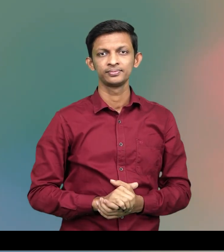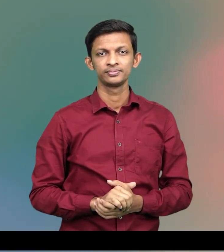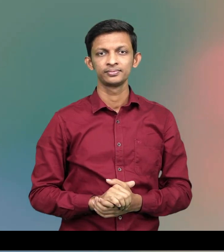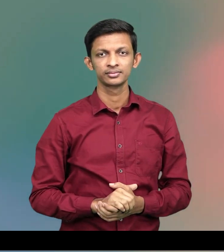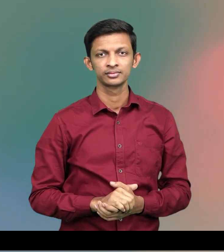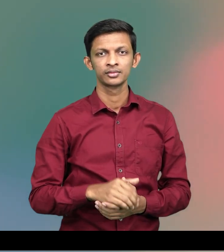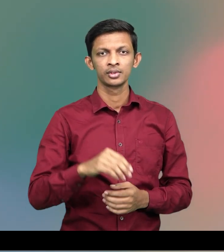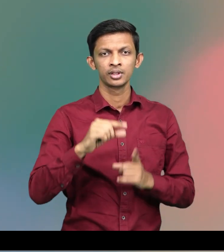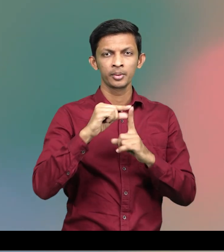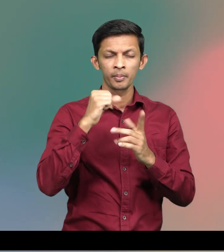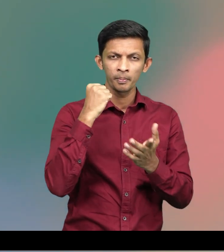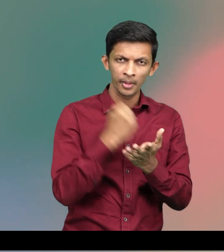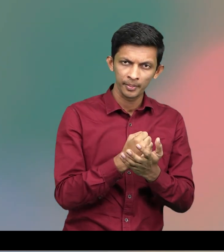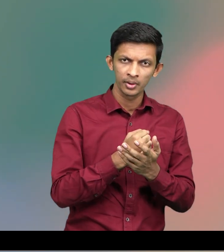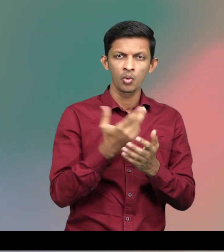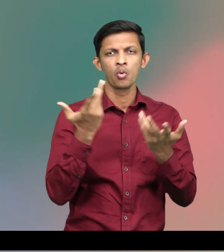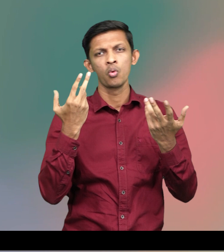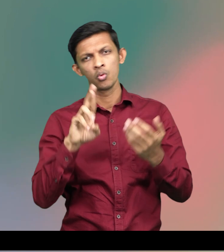సరస్సులు శాశ్వత లేదా తాత్కాలిక సరస్సులు.